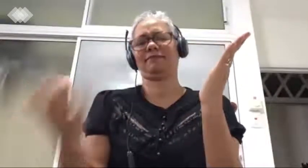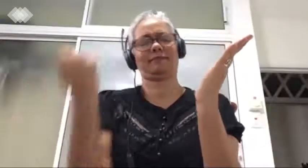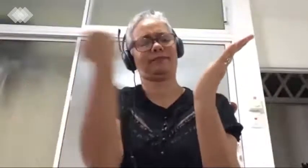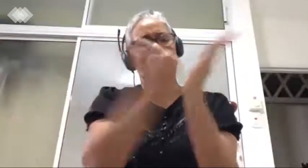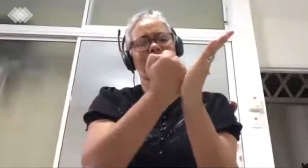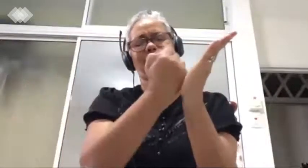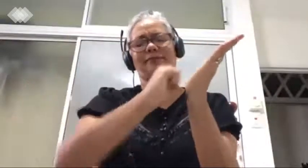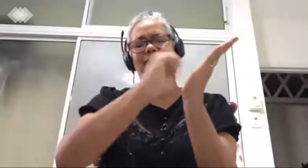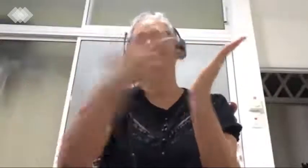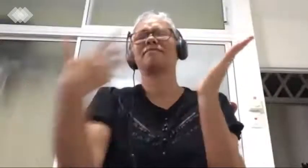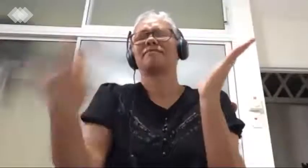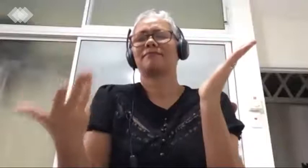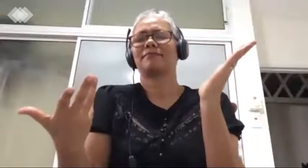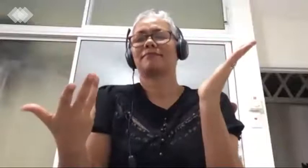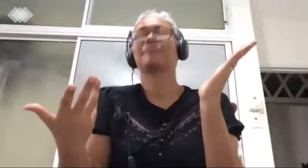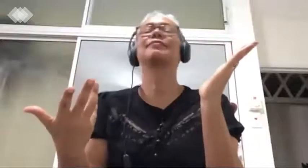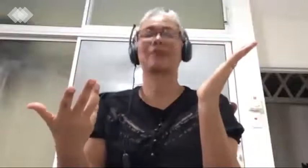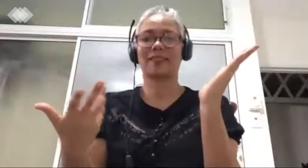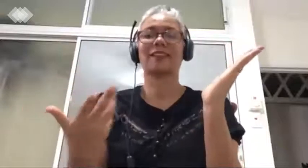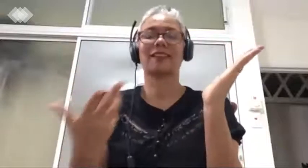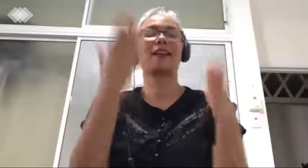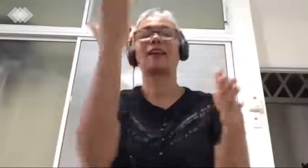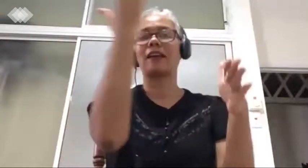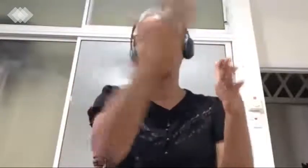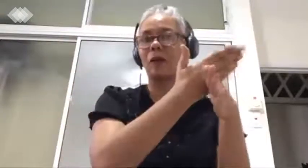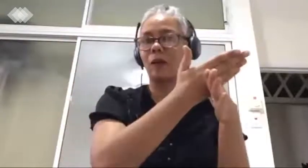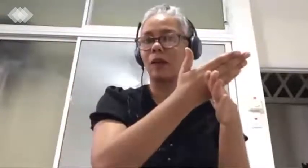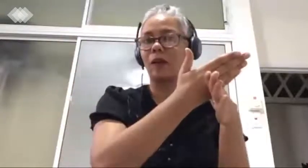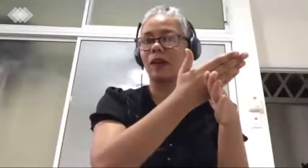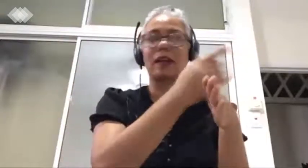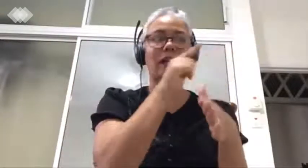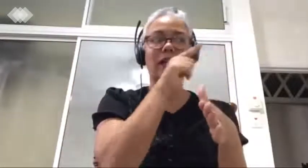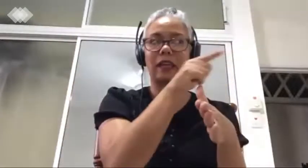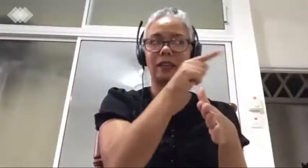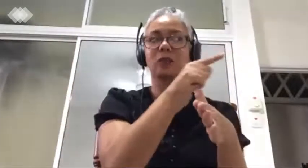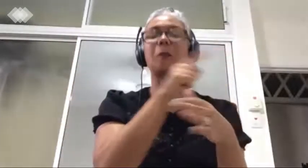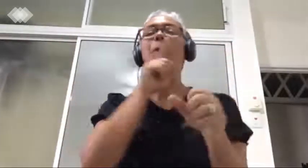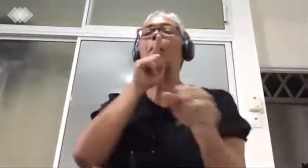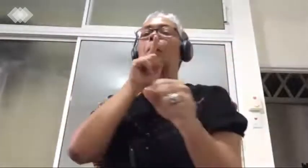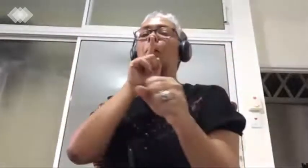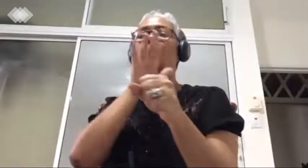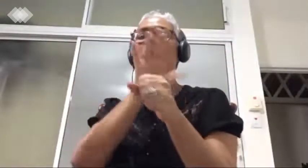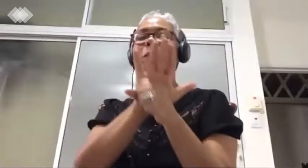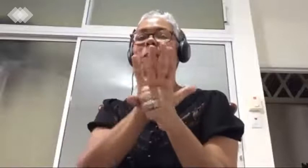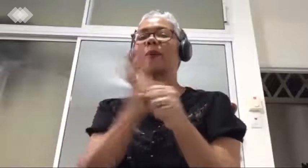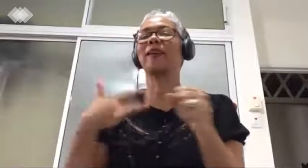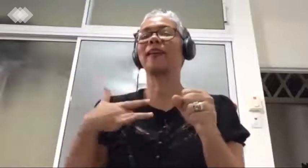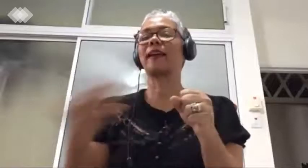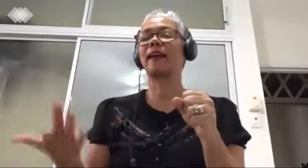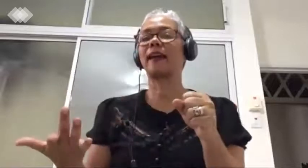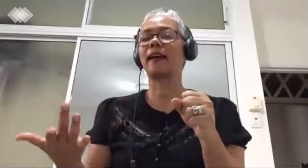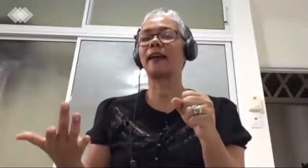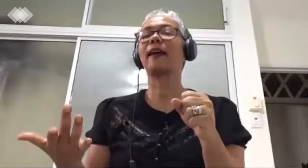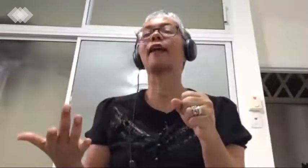esenciales. El Colegio Dominicano de Psicólogos se comprometió con el Infoiles a capacitar